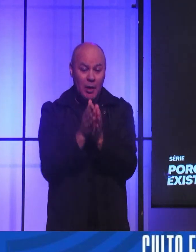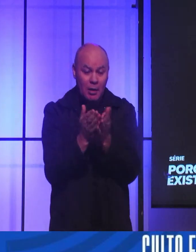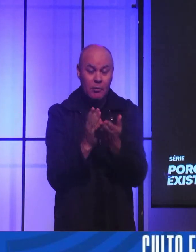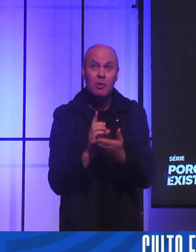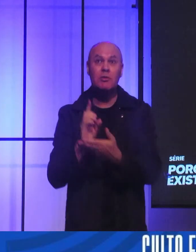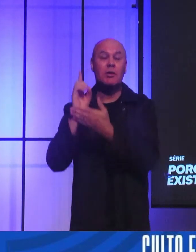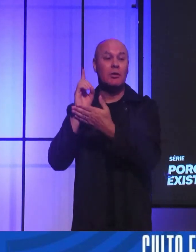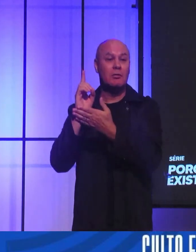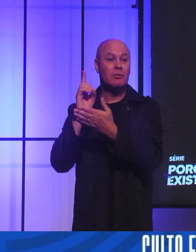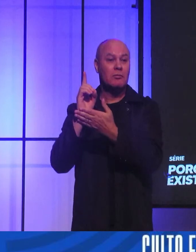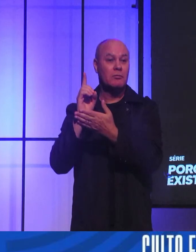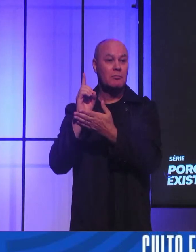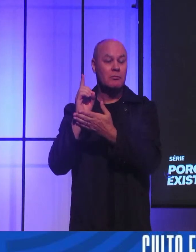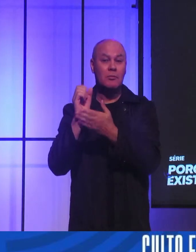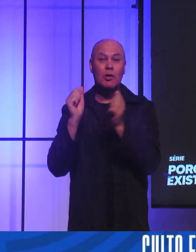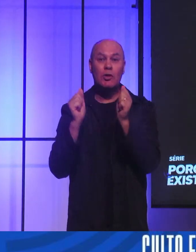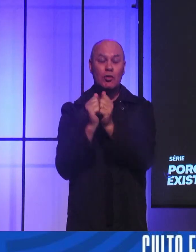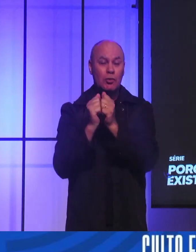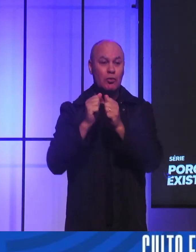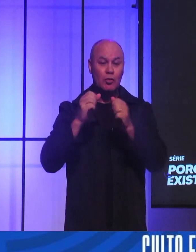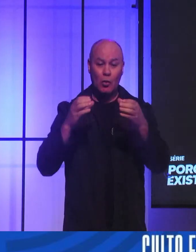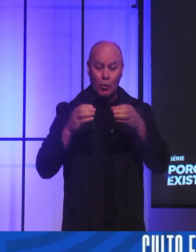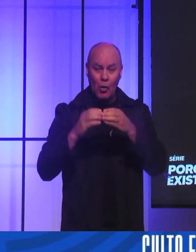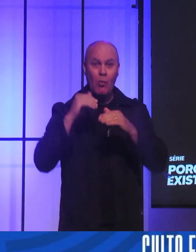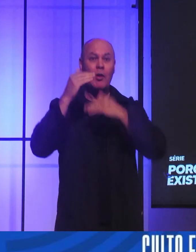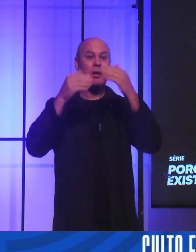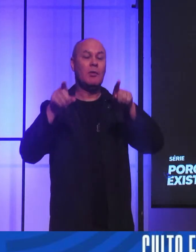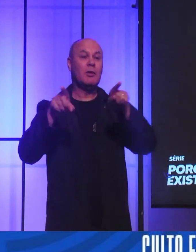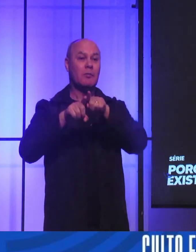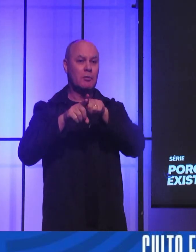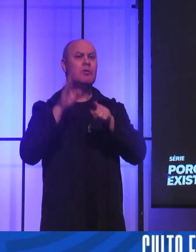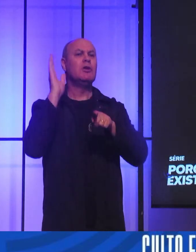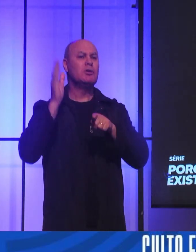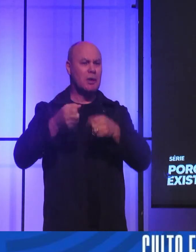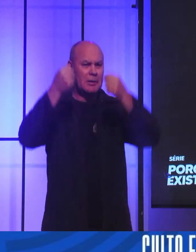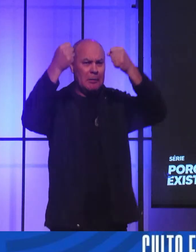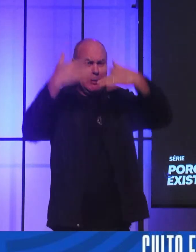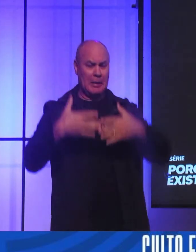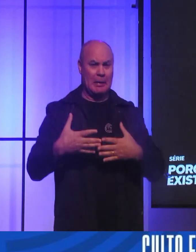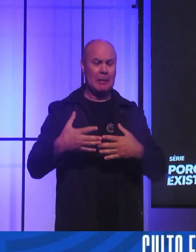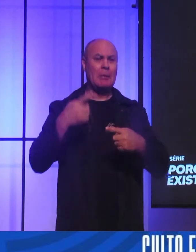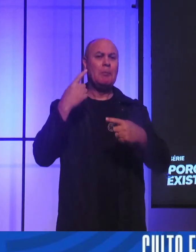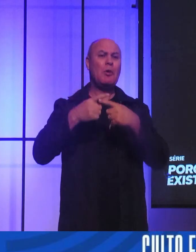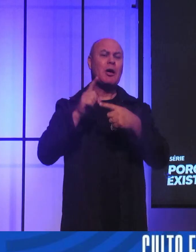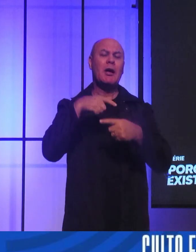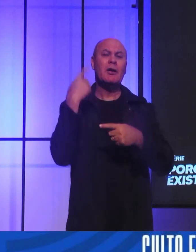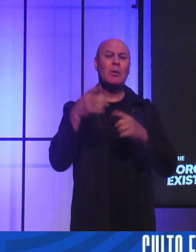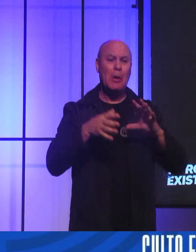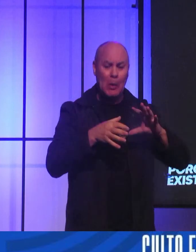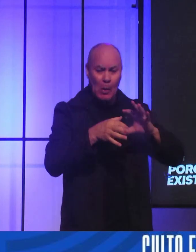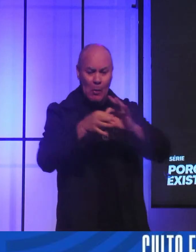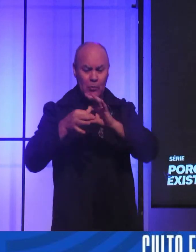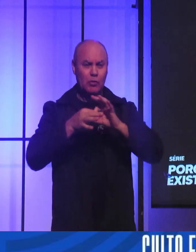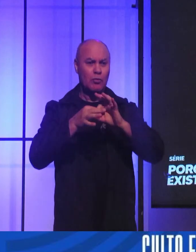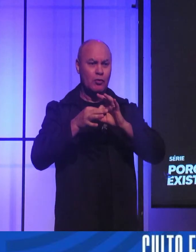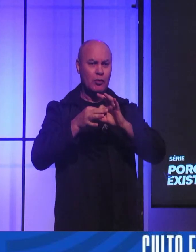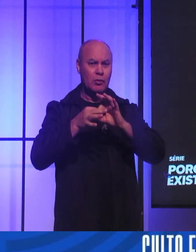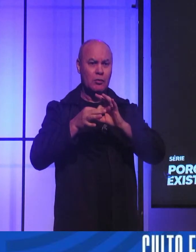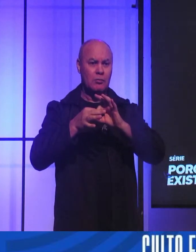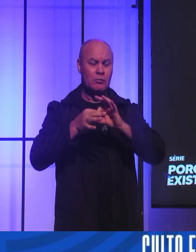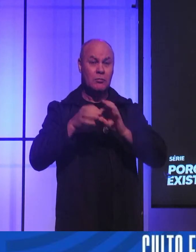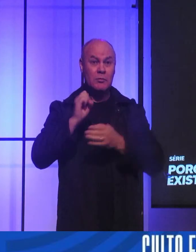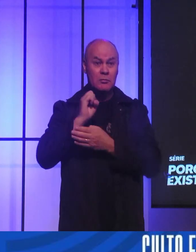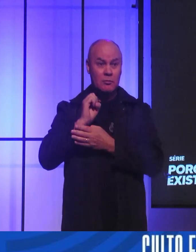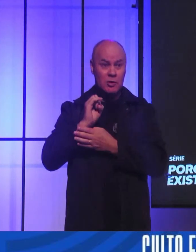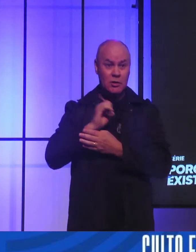respeito de que por que precisamos uns dos outros. E se você ainda não se envolveu em um grupo de crescimento, você está perdendo o que